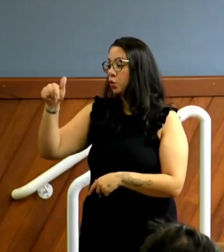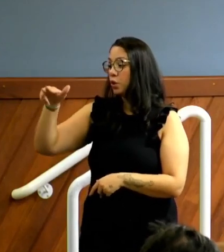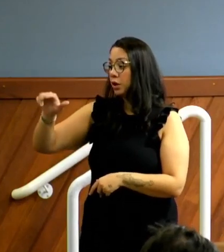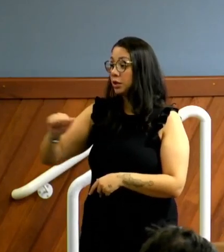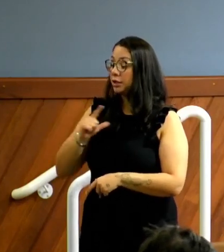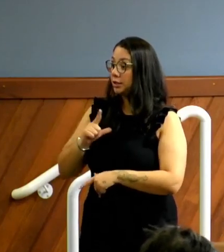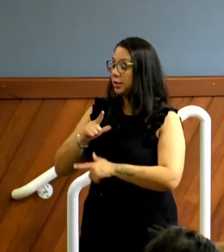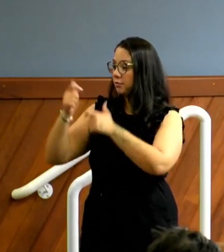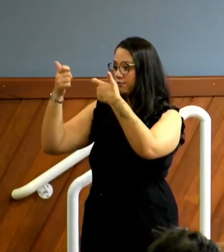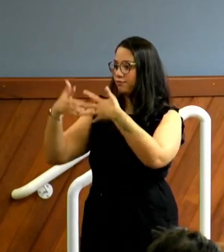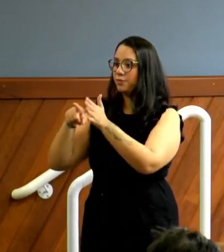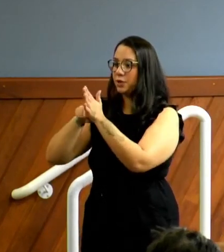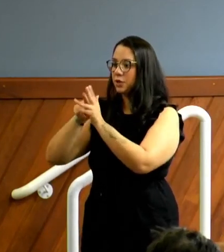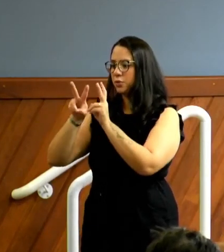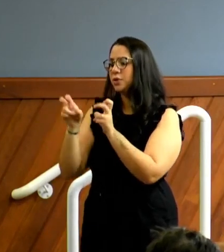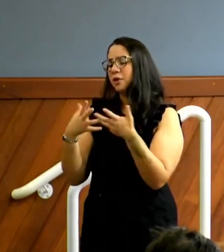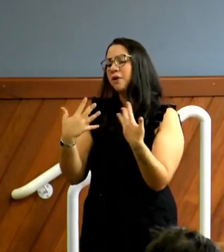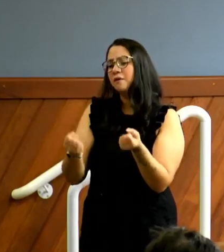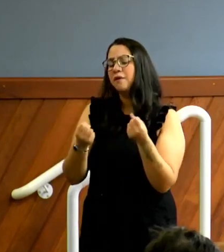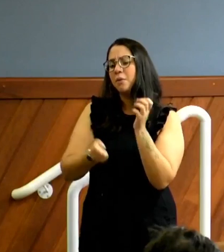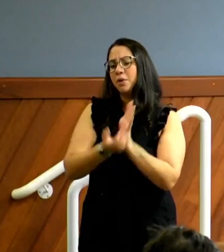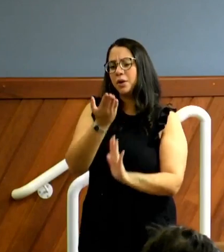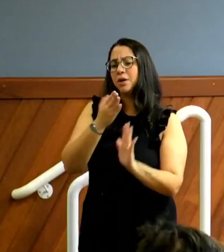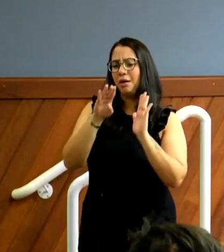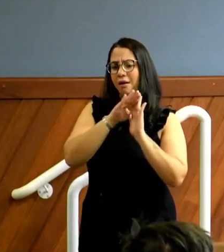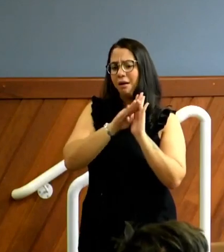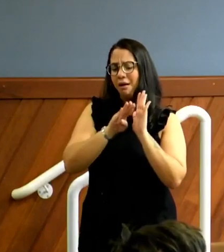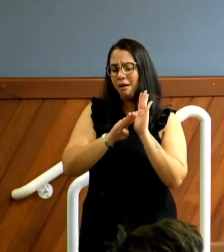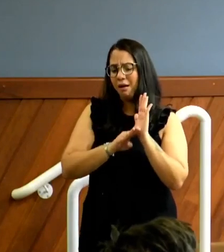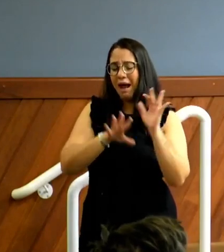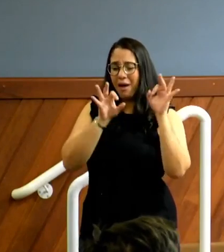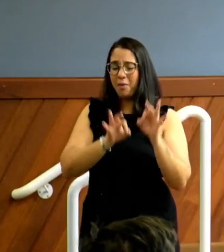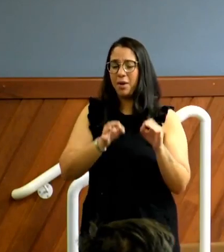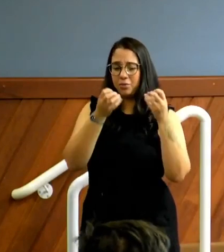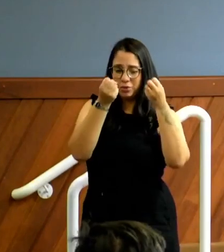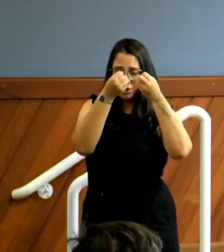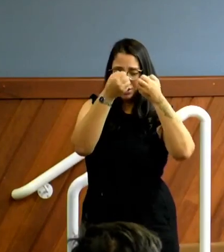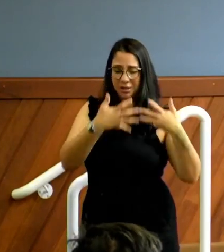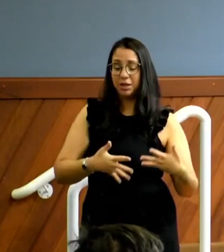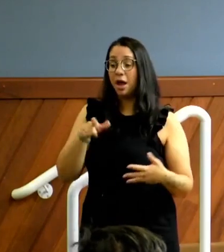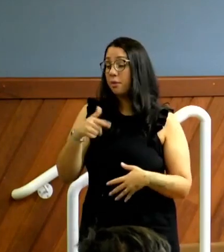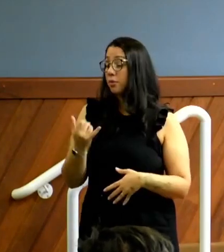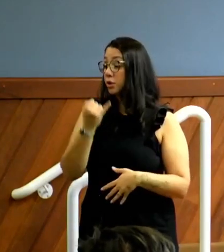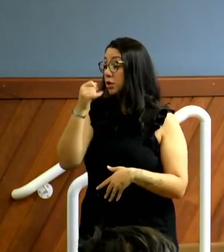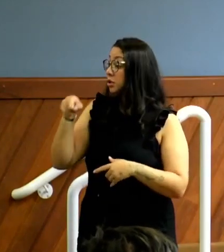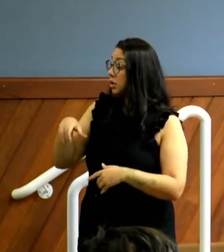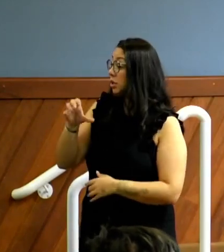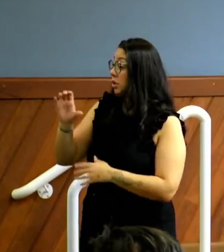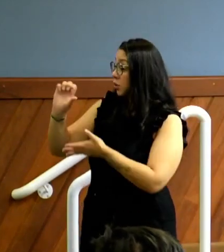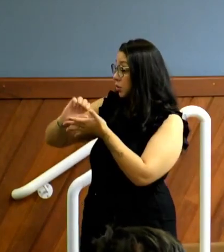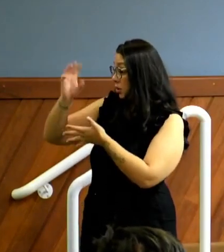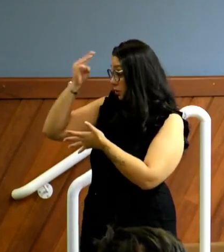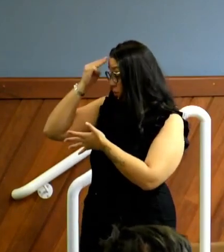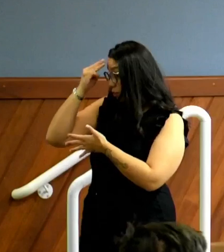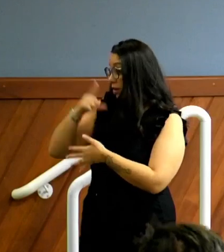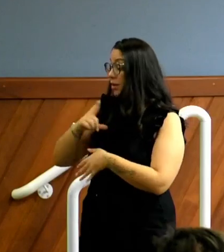né? E claro, vamos criar manual, gente. Vamos criar protocolo de descrição. É importante. No CMU, hoje, a gente trabalha com quase 20 pessoas